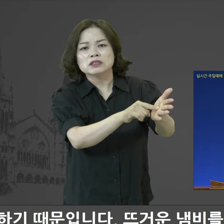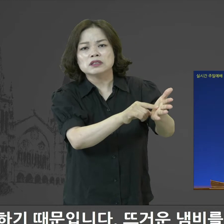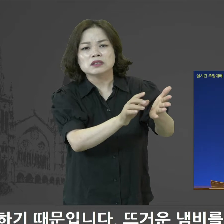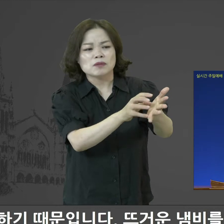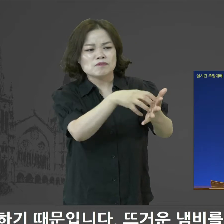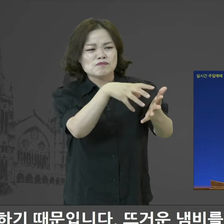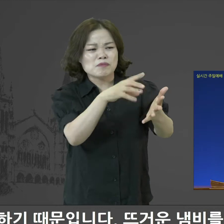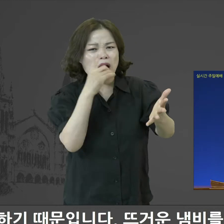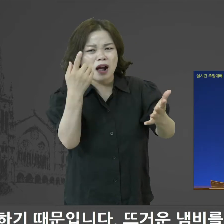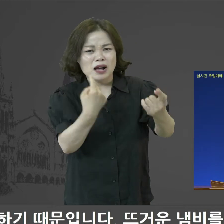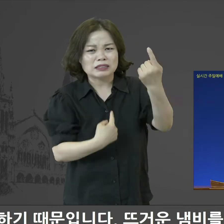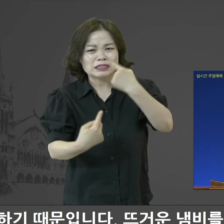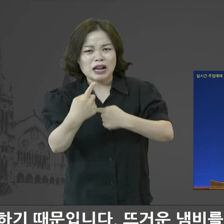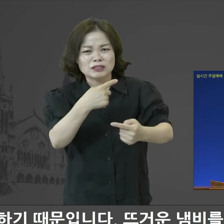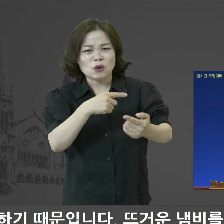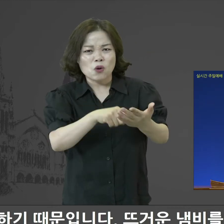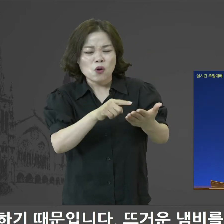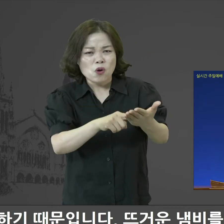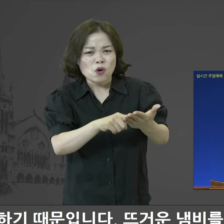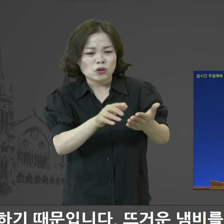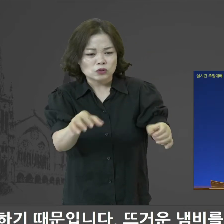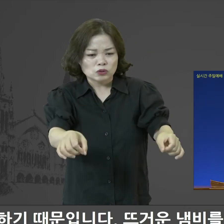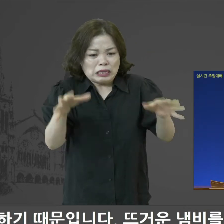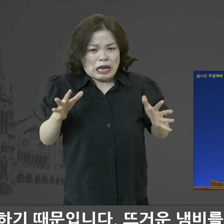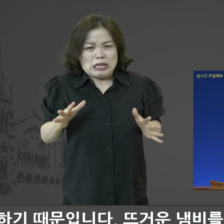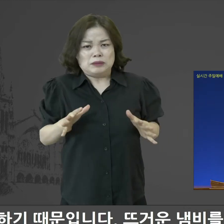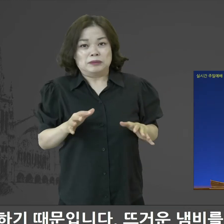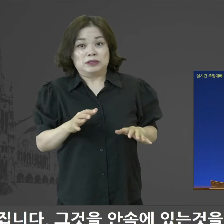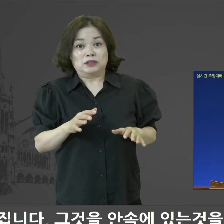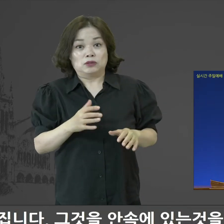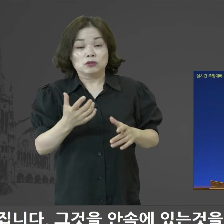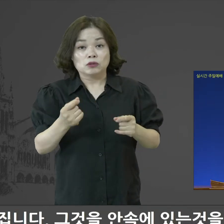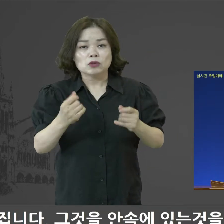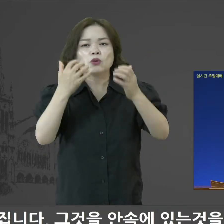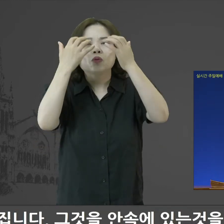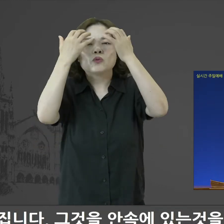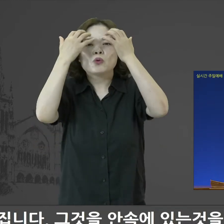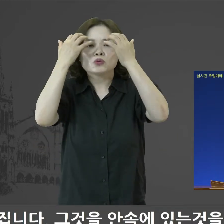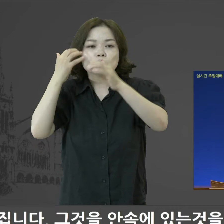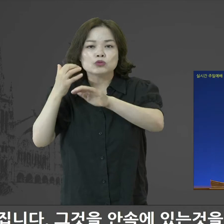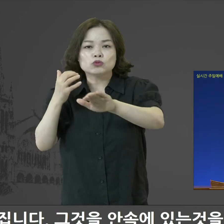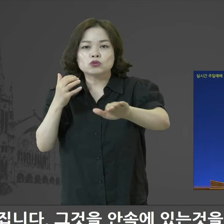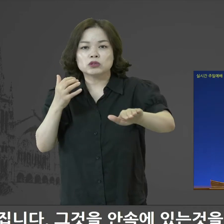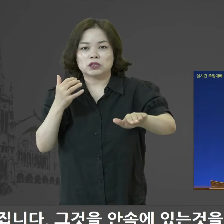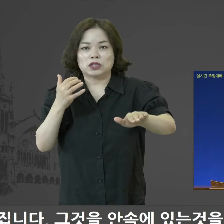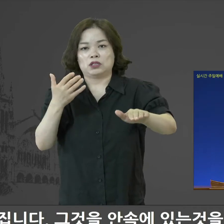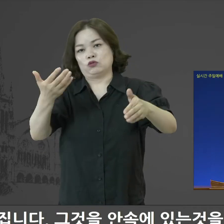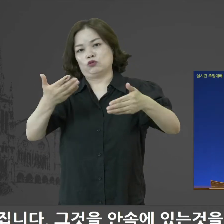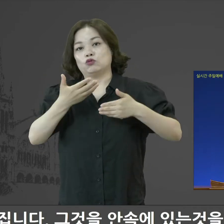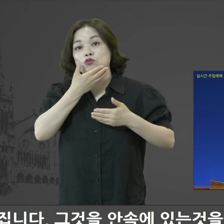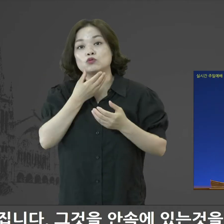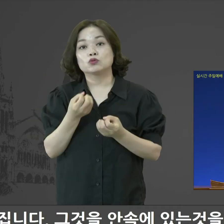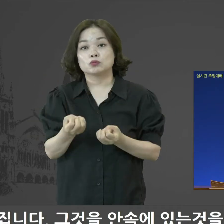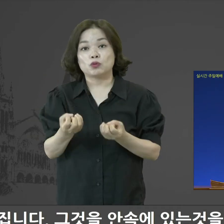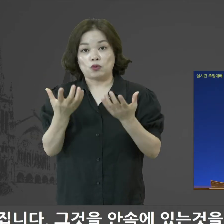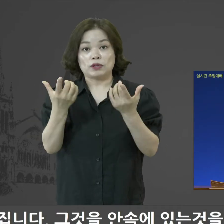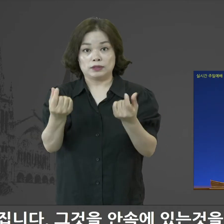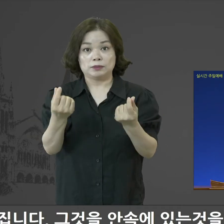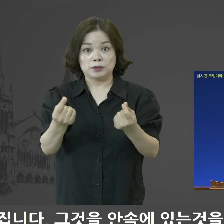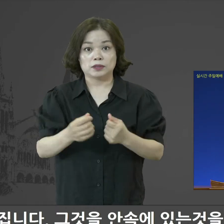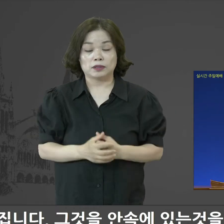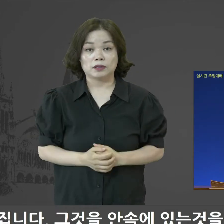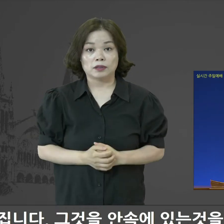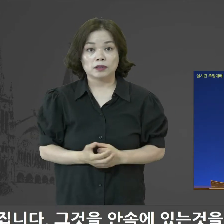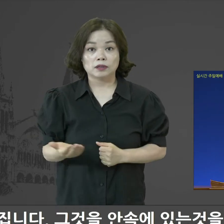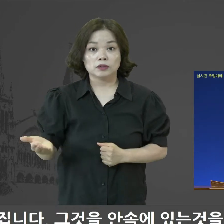망가지는 거죠. 손이 뜨겁다고 얘기할 땐 놔버려야 되는 겁니다. 이게 고통이 우리에게 주는 축복입니다.